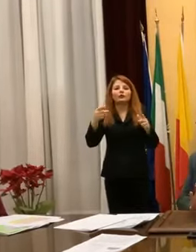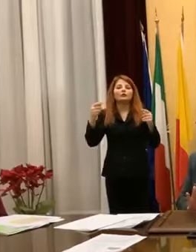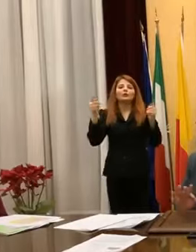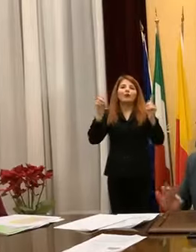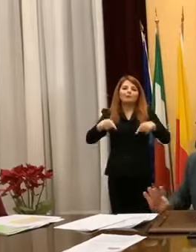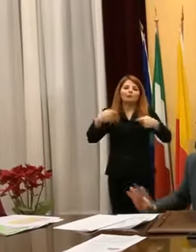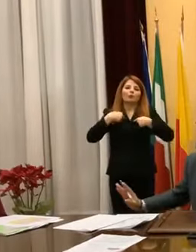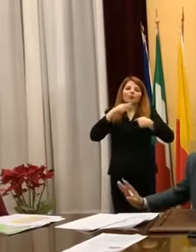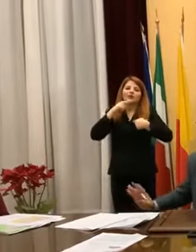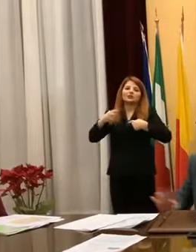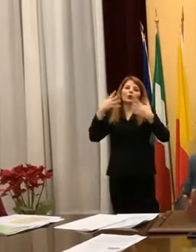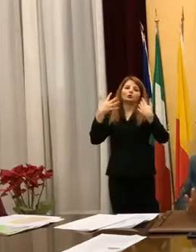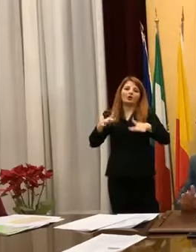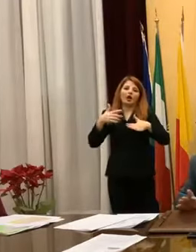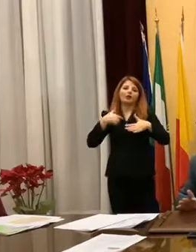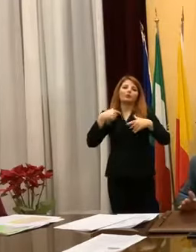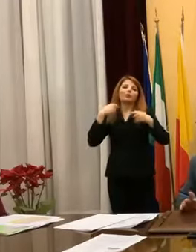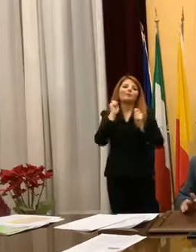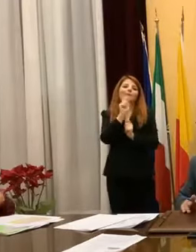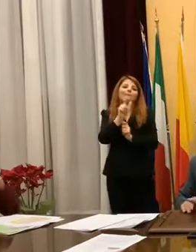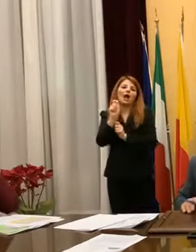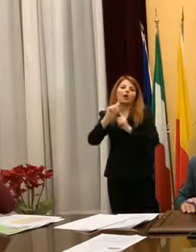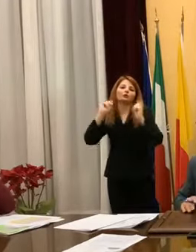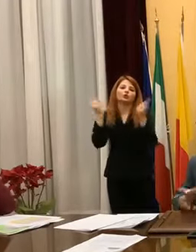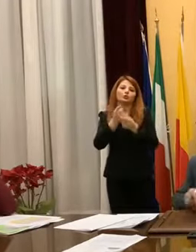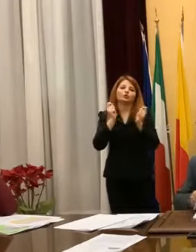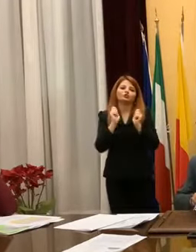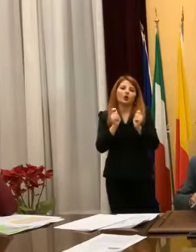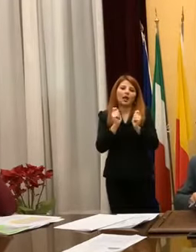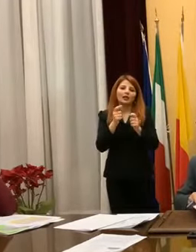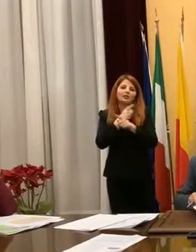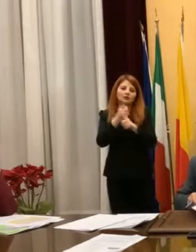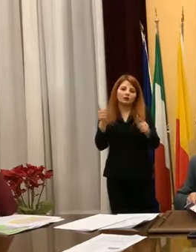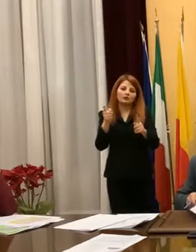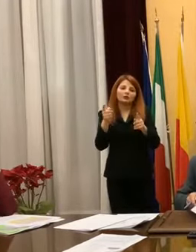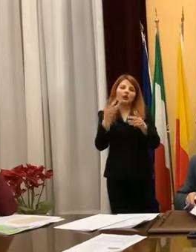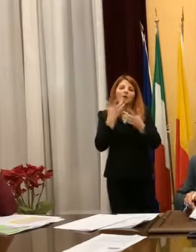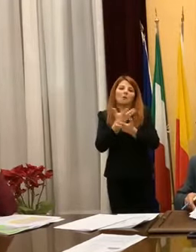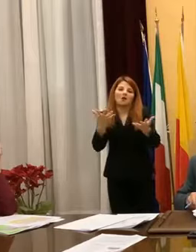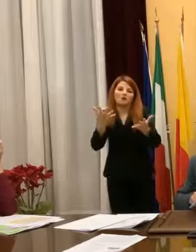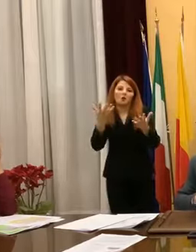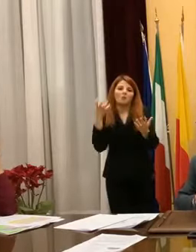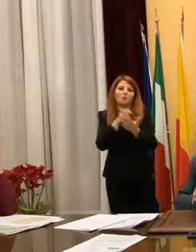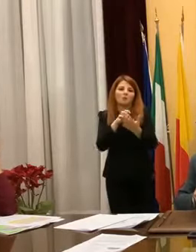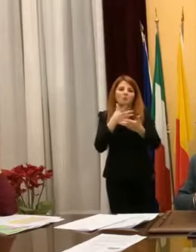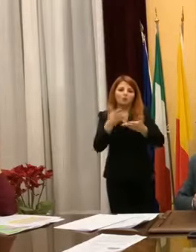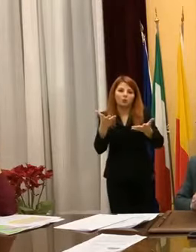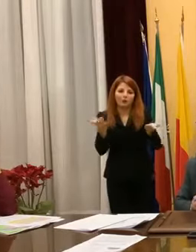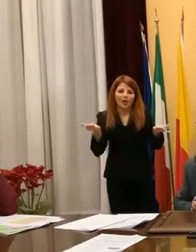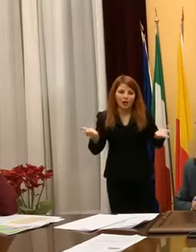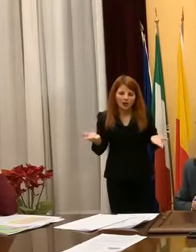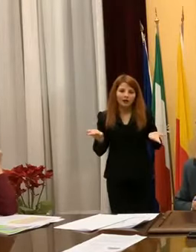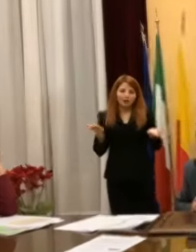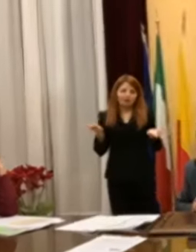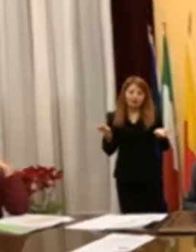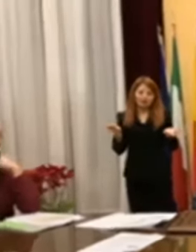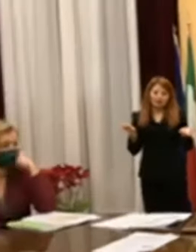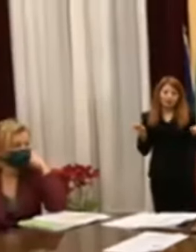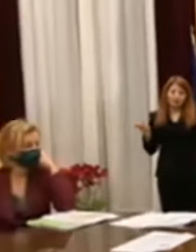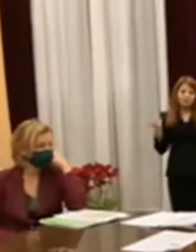tutti i giornalisti. Non solo, ma anche su questo aspetto, per chiudere l'argomento, lunedì